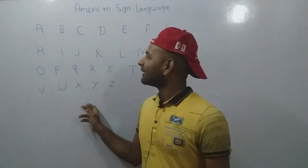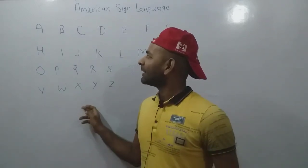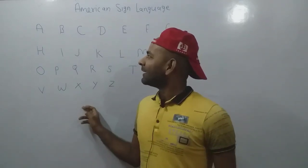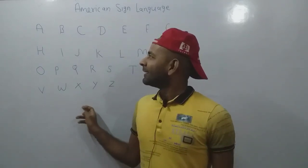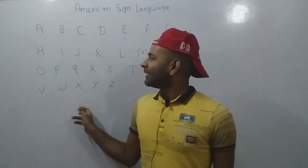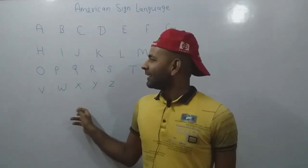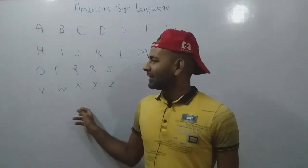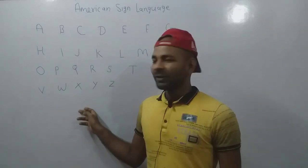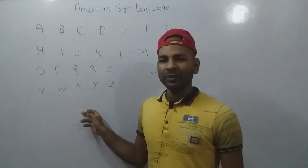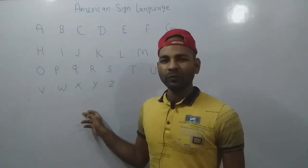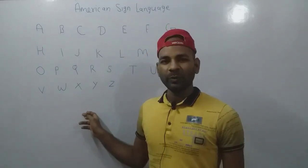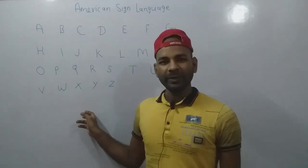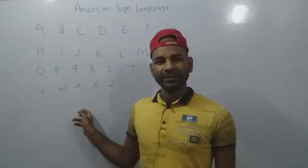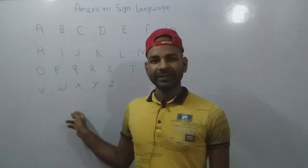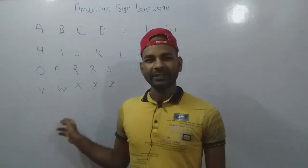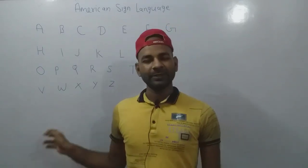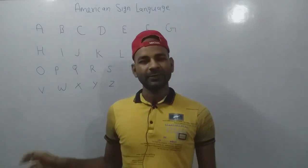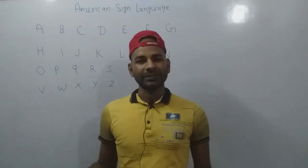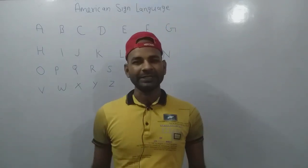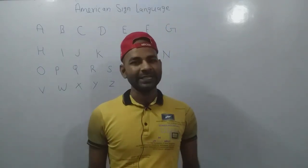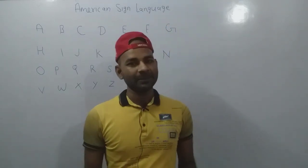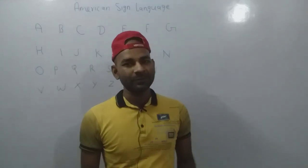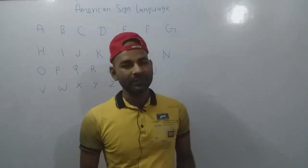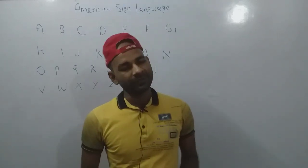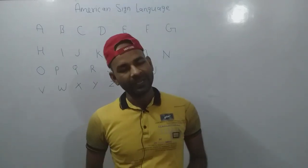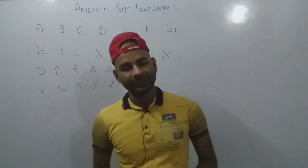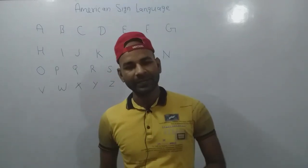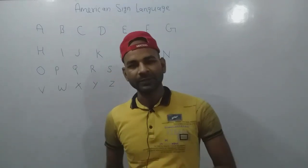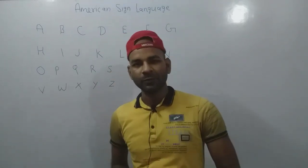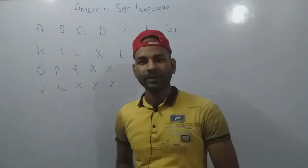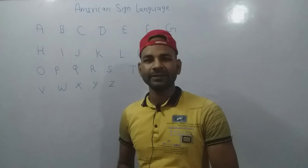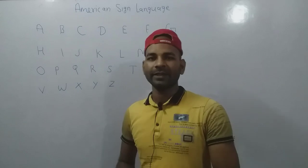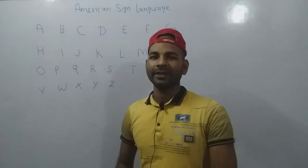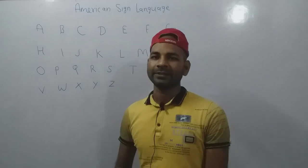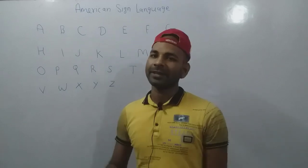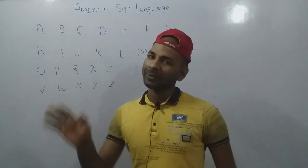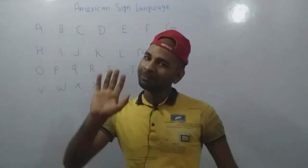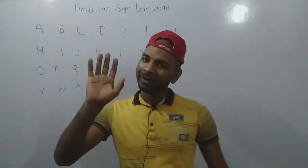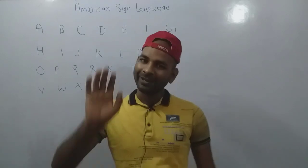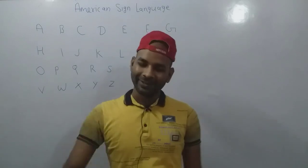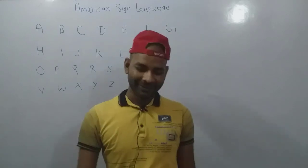एनीवे, वी विल मीट इन द नेक्स्ट वीडियो। टिल देन टेक केयर ऑफ योरसेल्फ। थैंक यू सो मच, एंड गुड बाय।